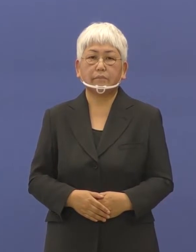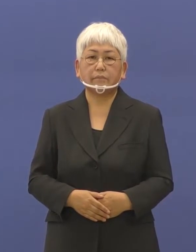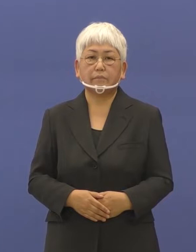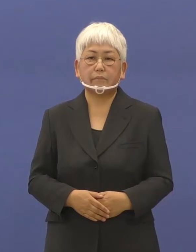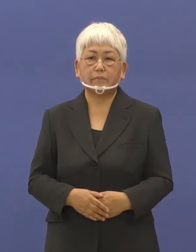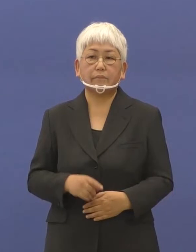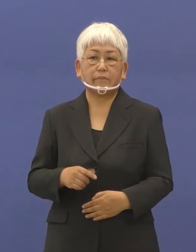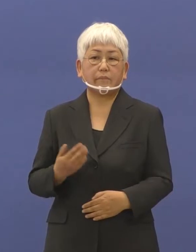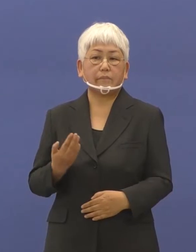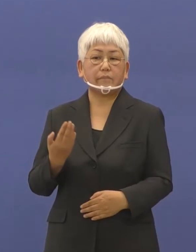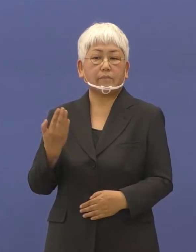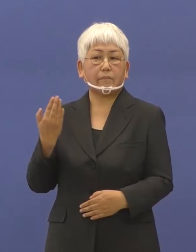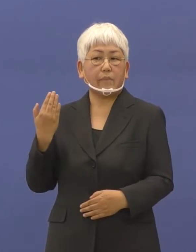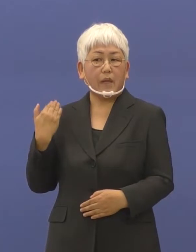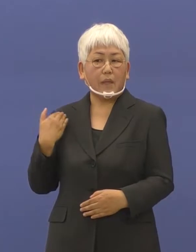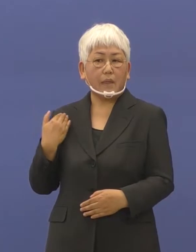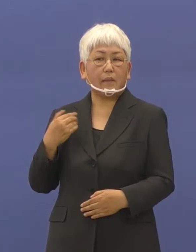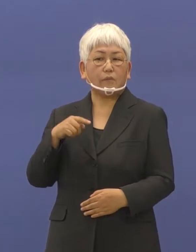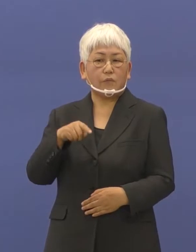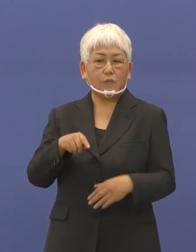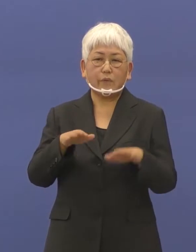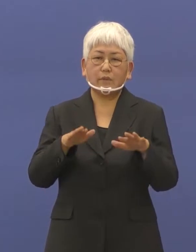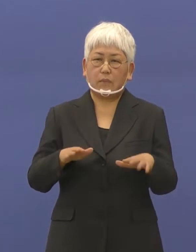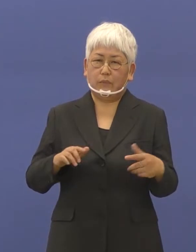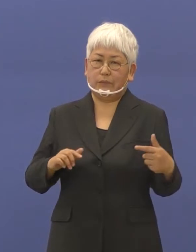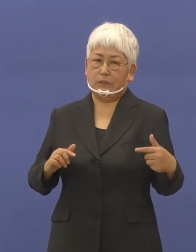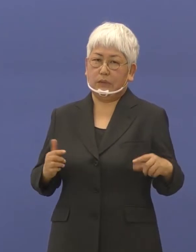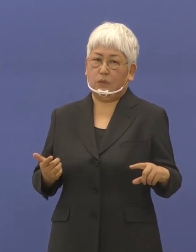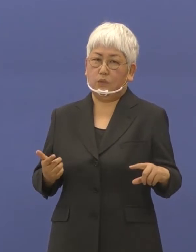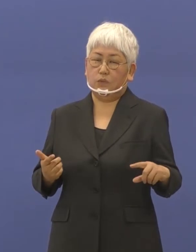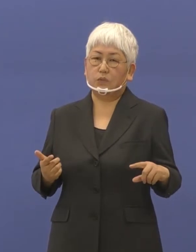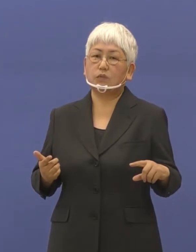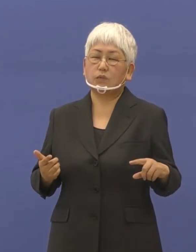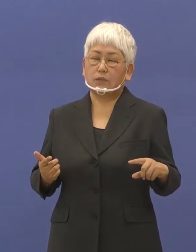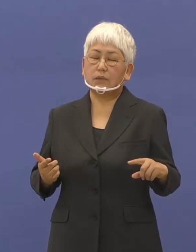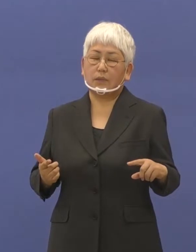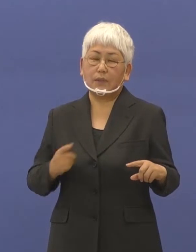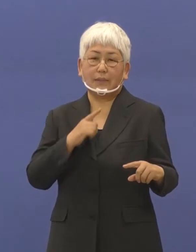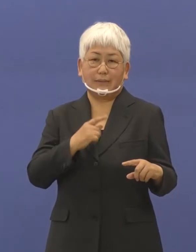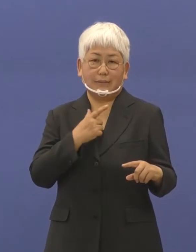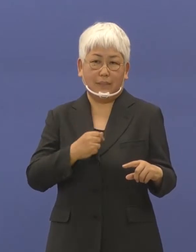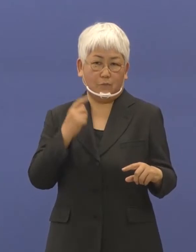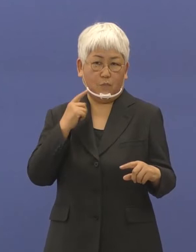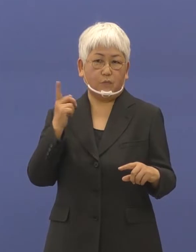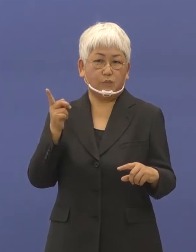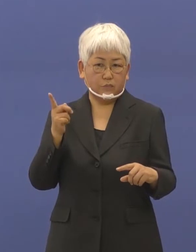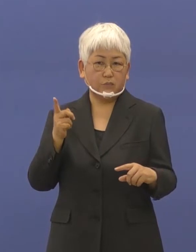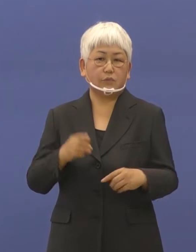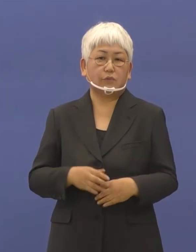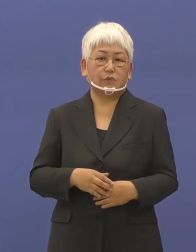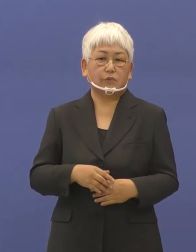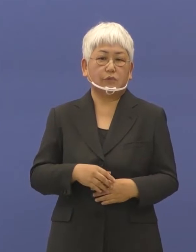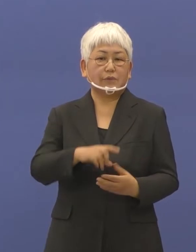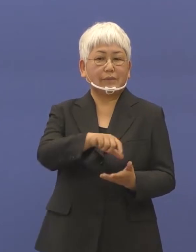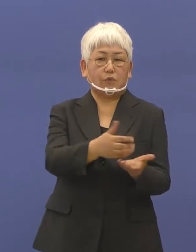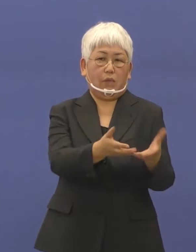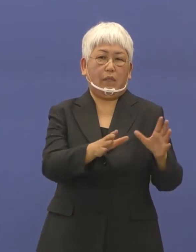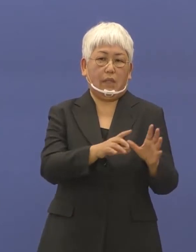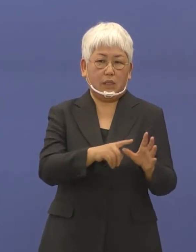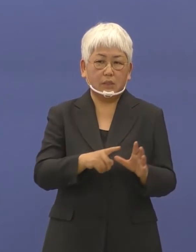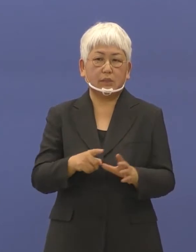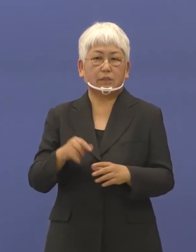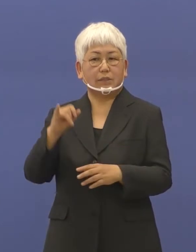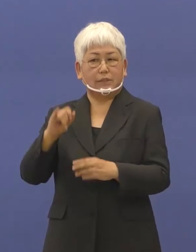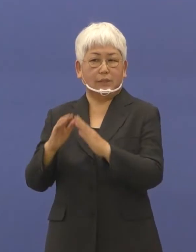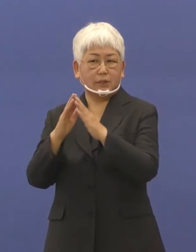そういった過去の国葬とは違うのだと。地方自治体や教育委員会に弔意表明の協力要